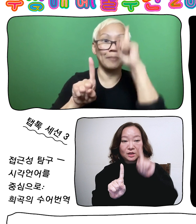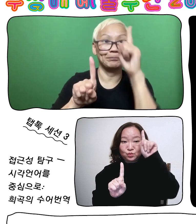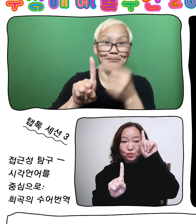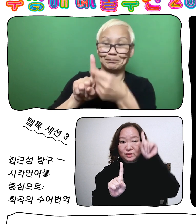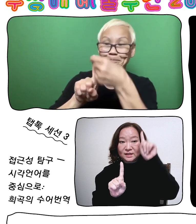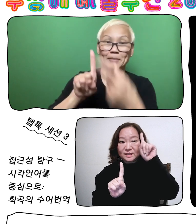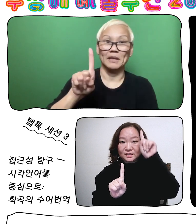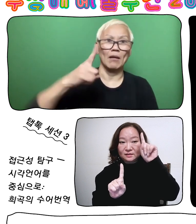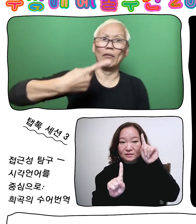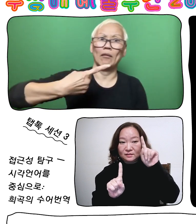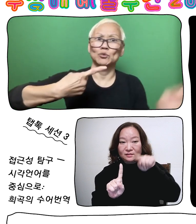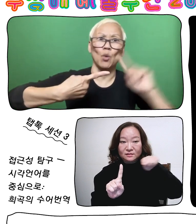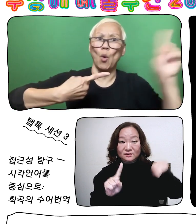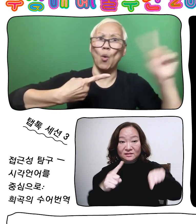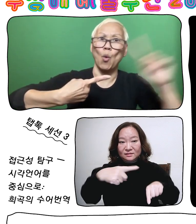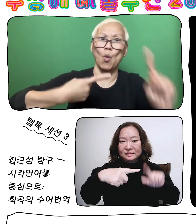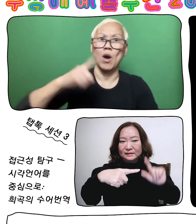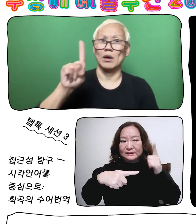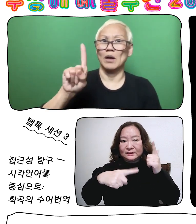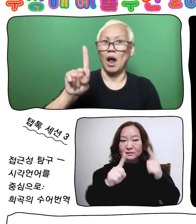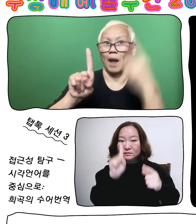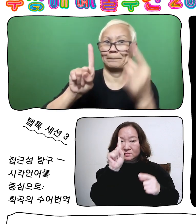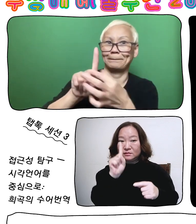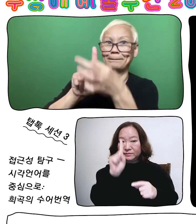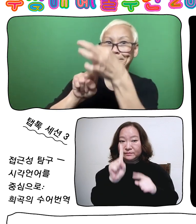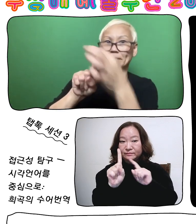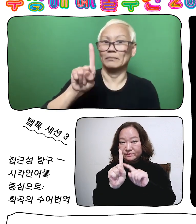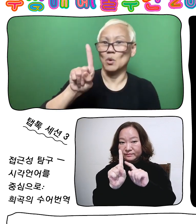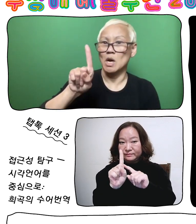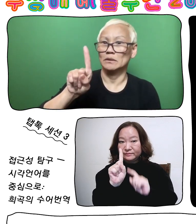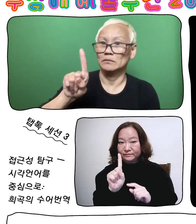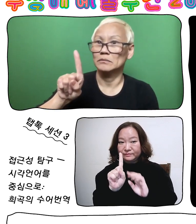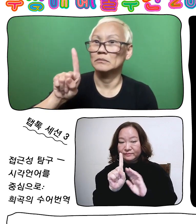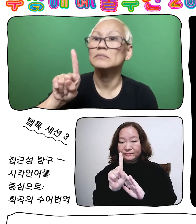손끝이 이렇게 위로 향하게 합니다.